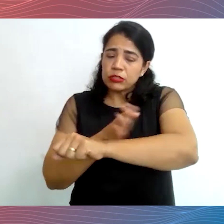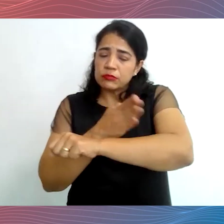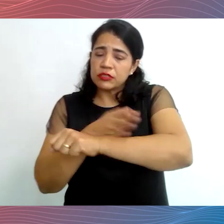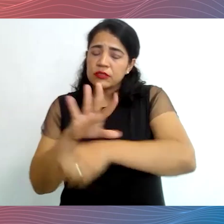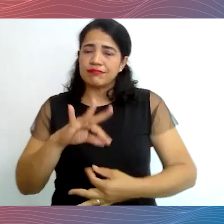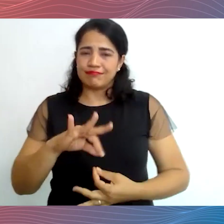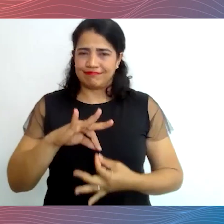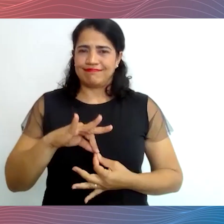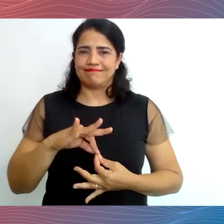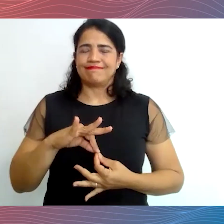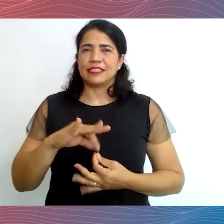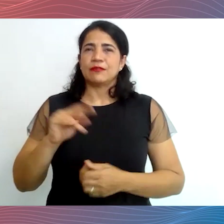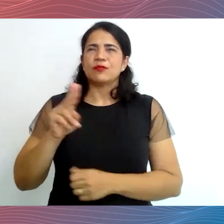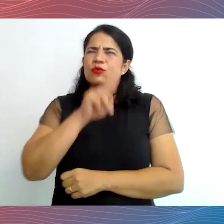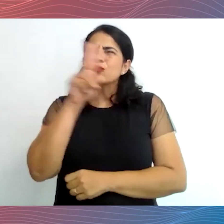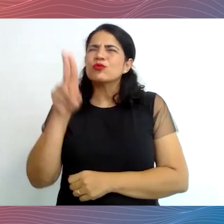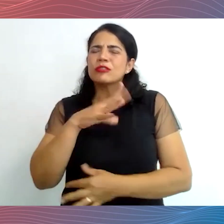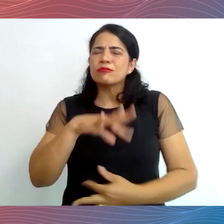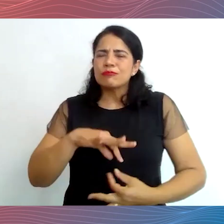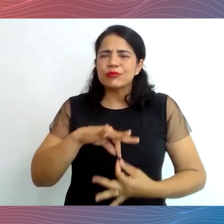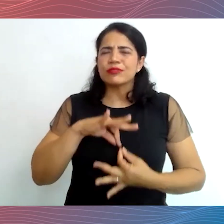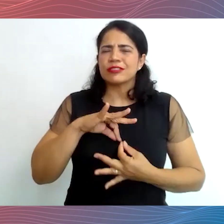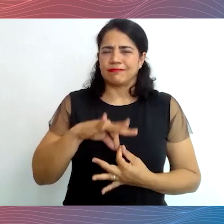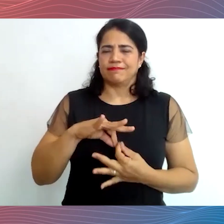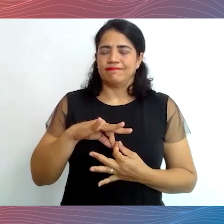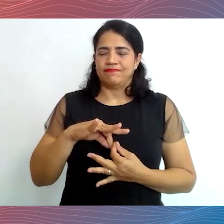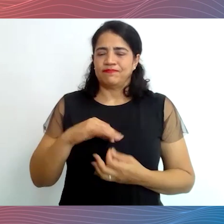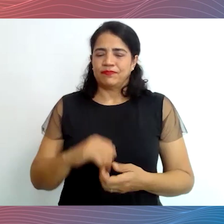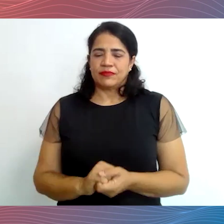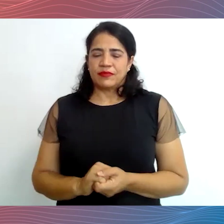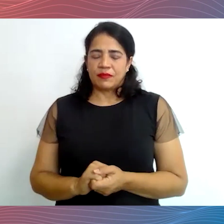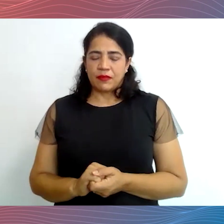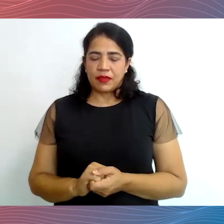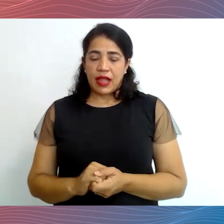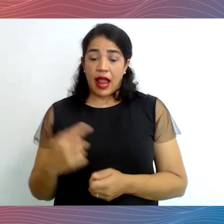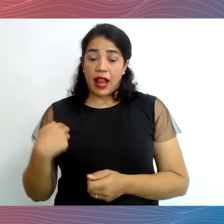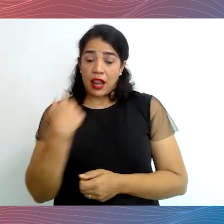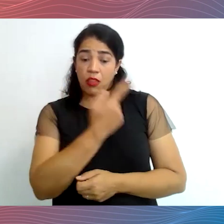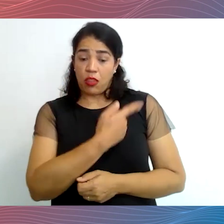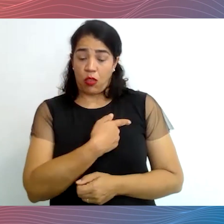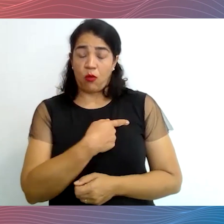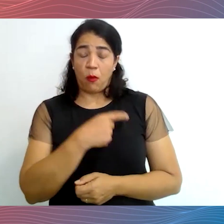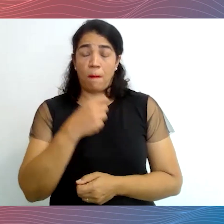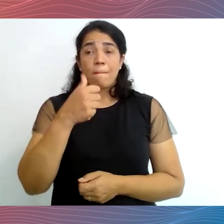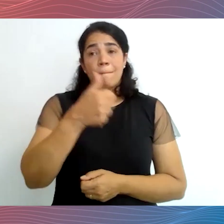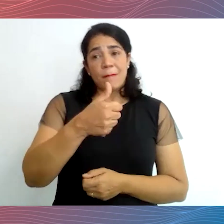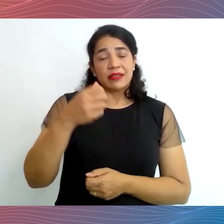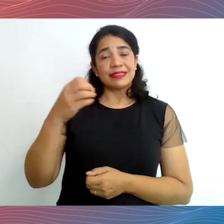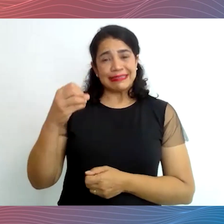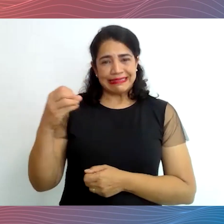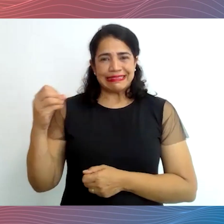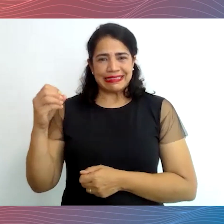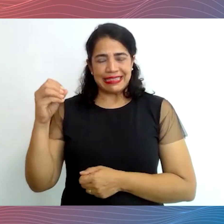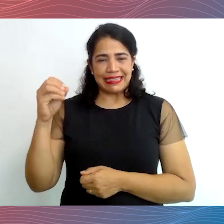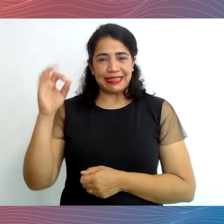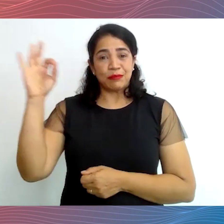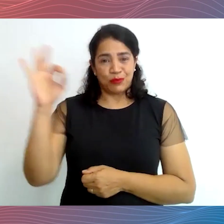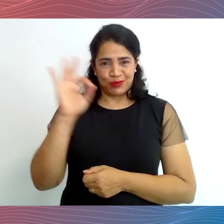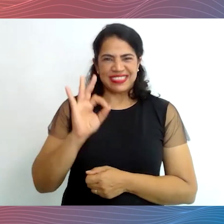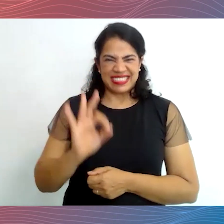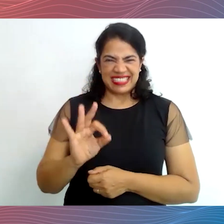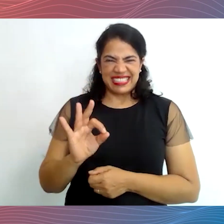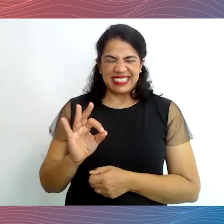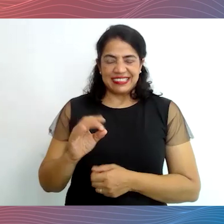quando todo mundo já está 100% no espírito. Podemos gastar um tempo, uns 20 minutos, em pequenos